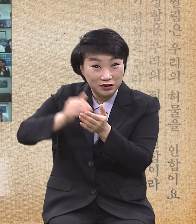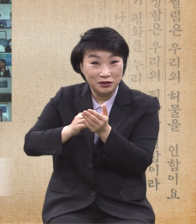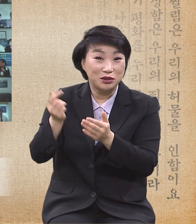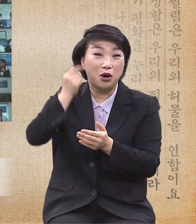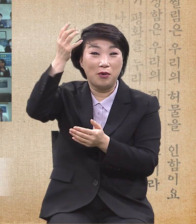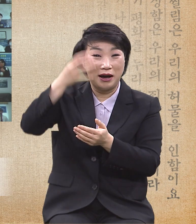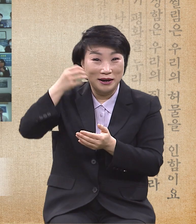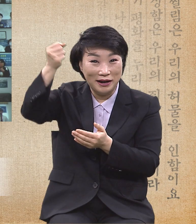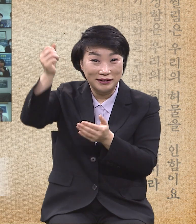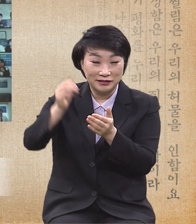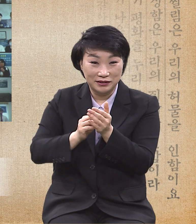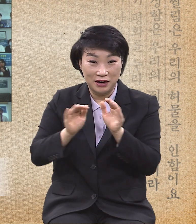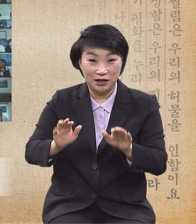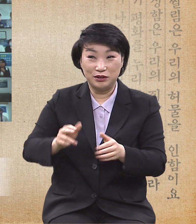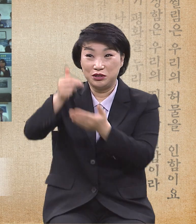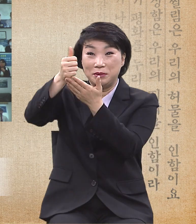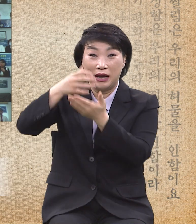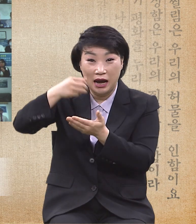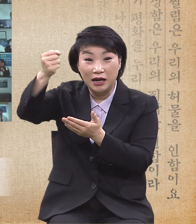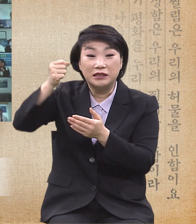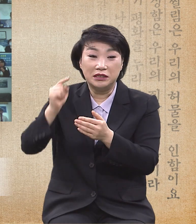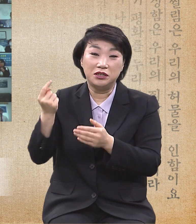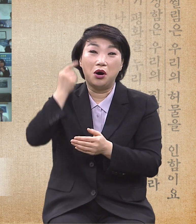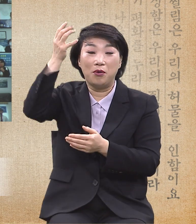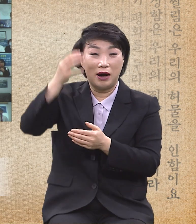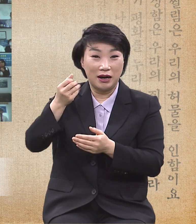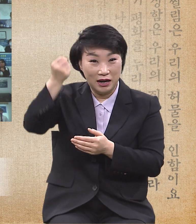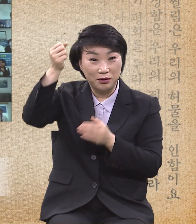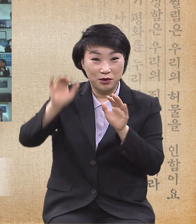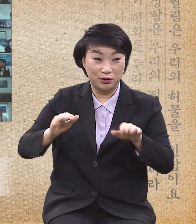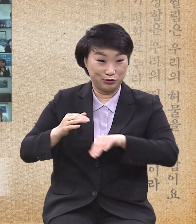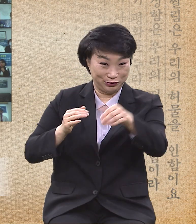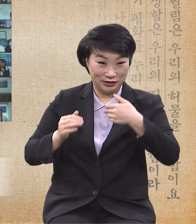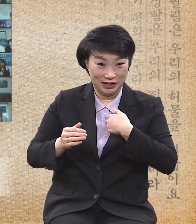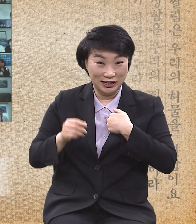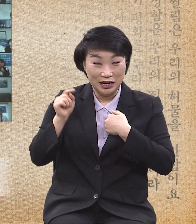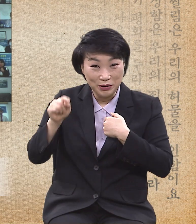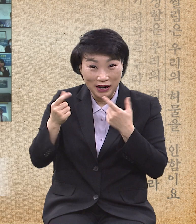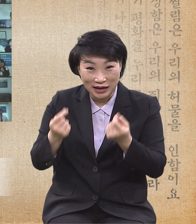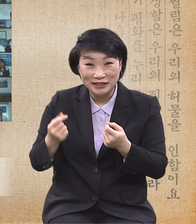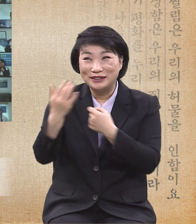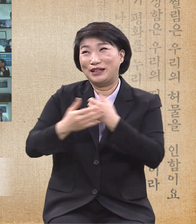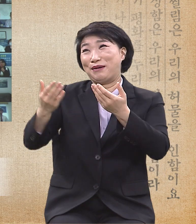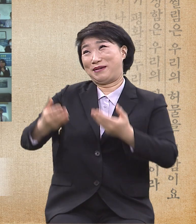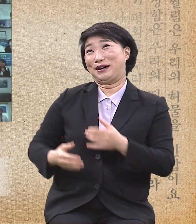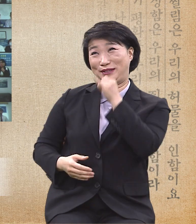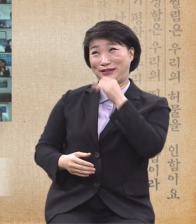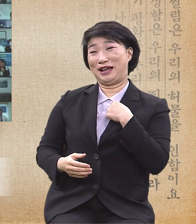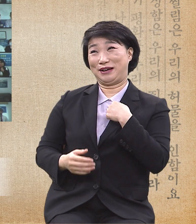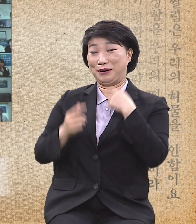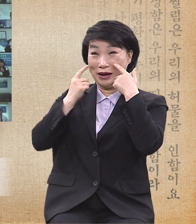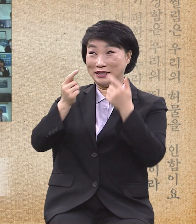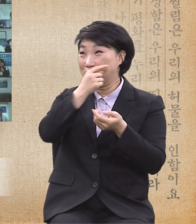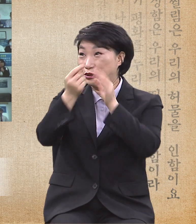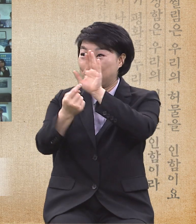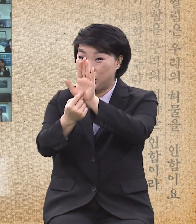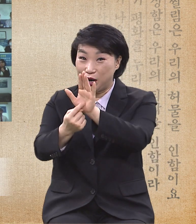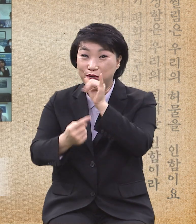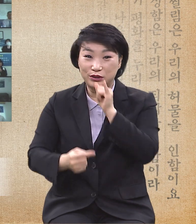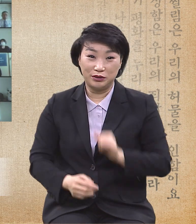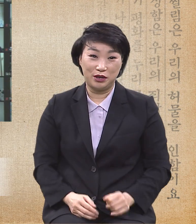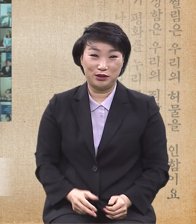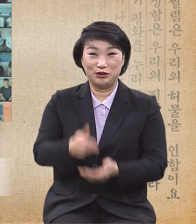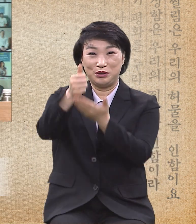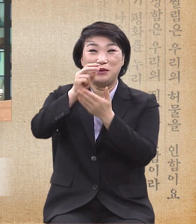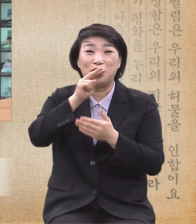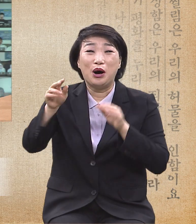영광 받으시고 주님이 받으시는 영광 앞에 우리에게는 그런 은혜가 있었음을 확증하는 것입니다.